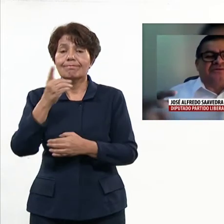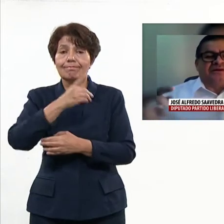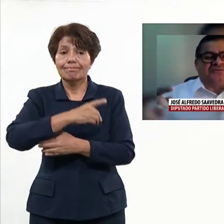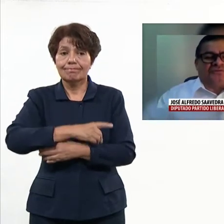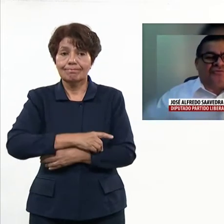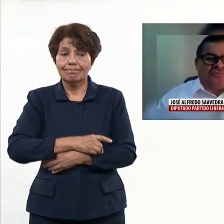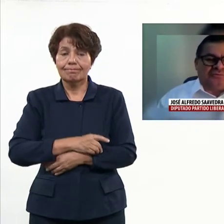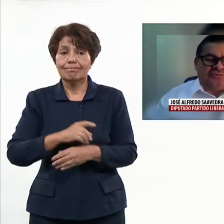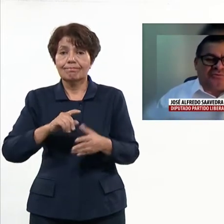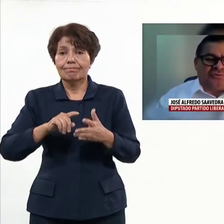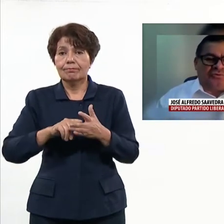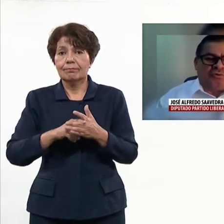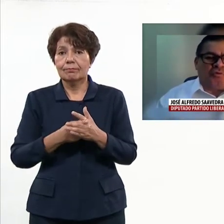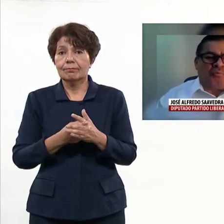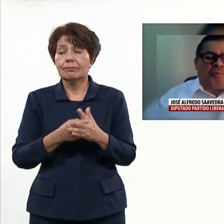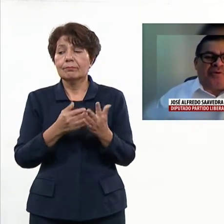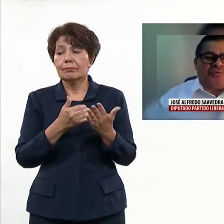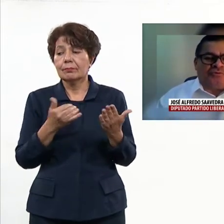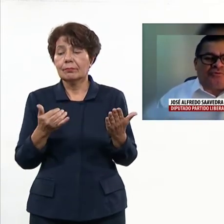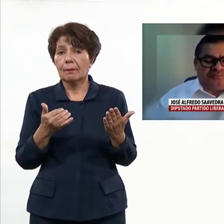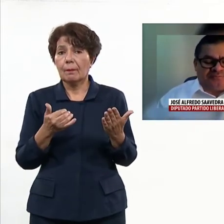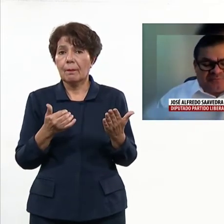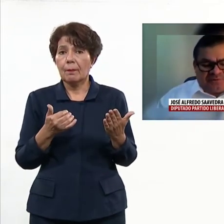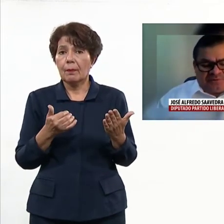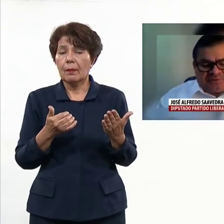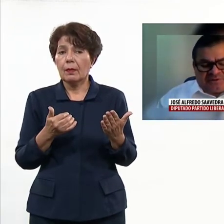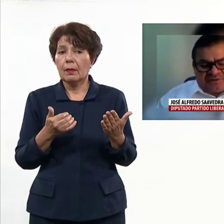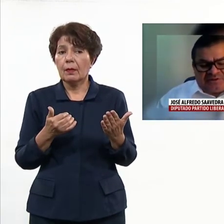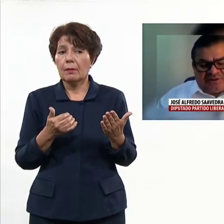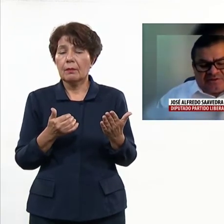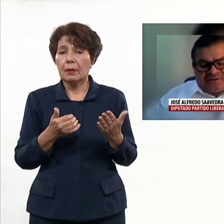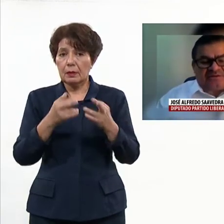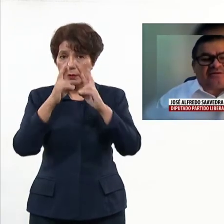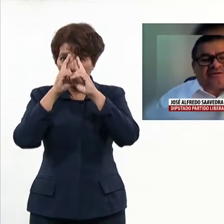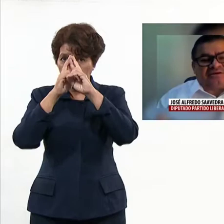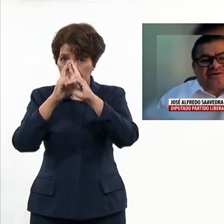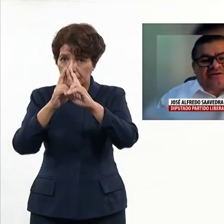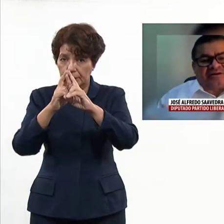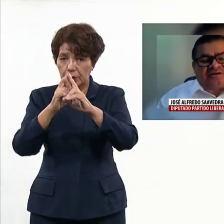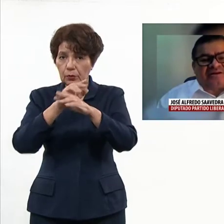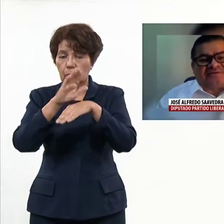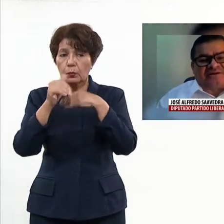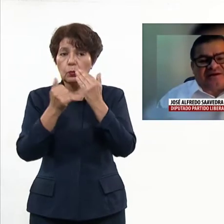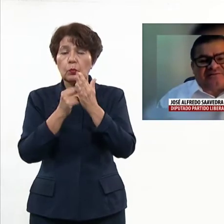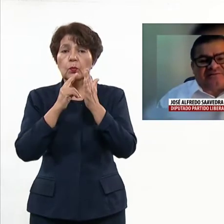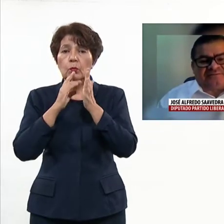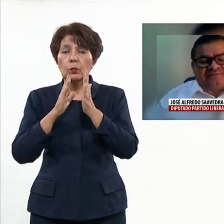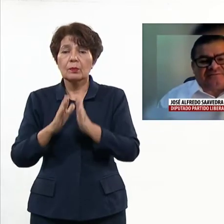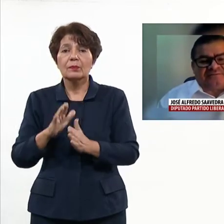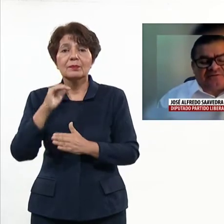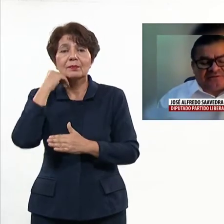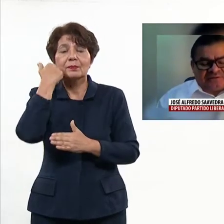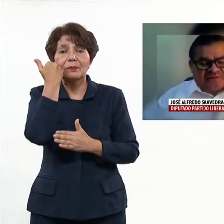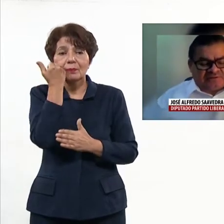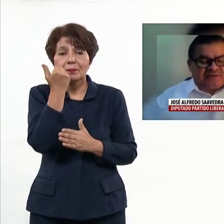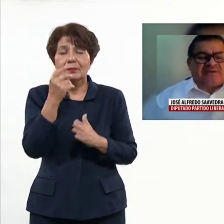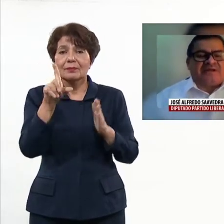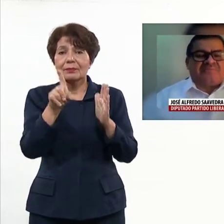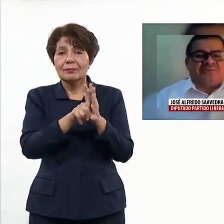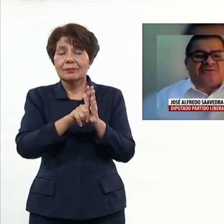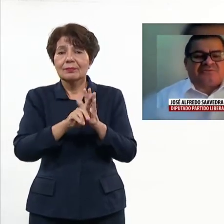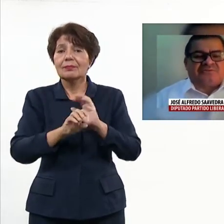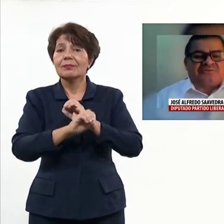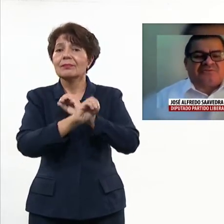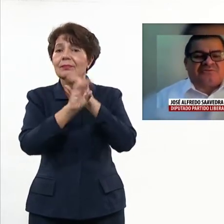reivindicación como un pueblo que quiere que quiere reglas claras que